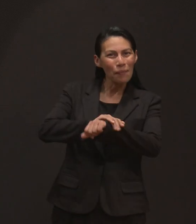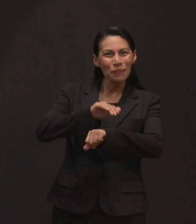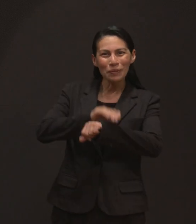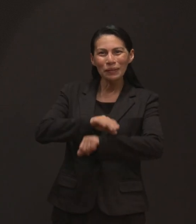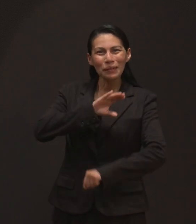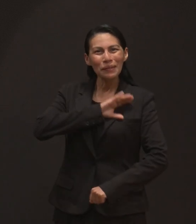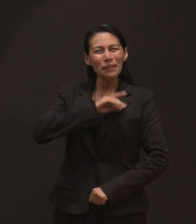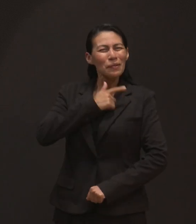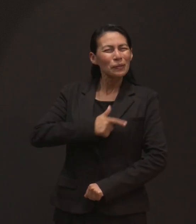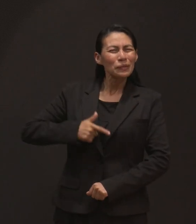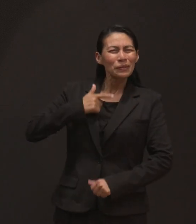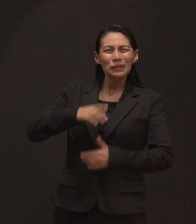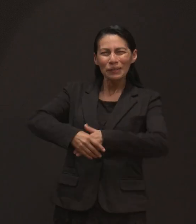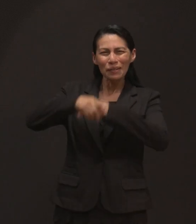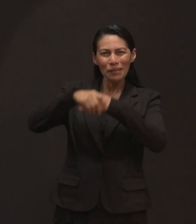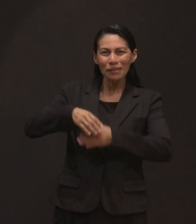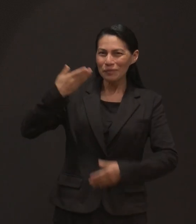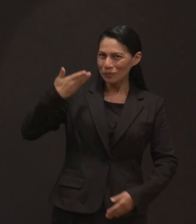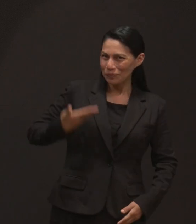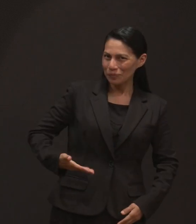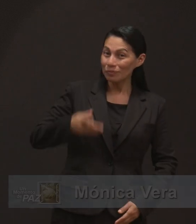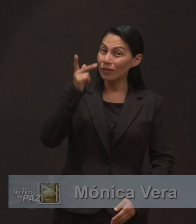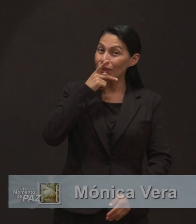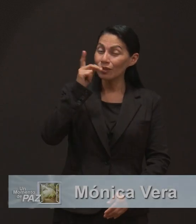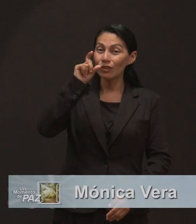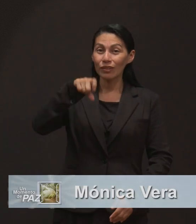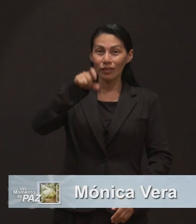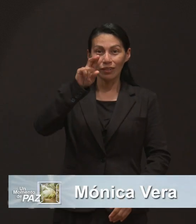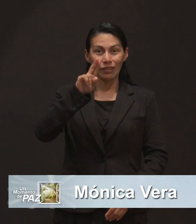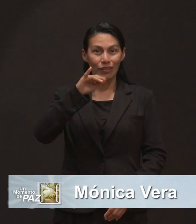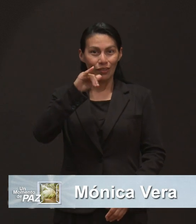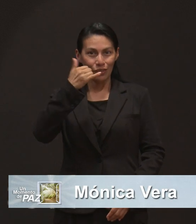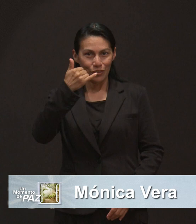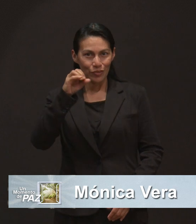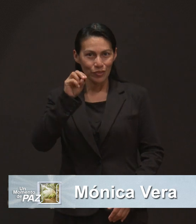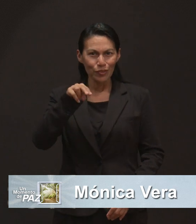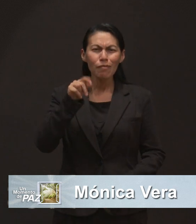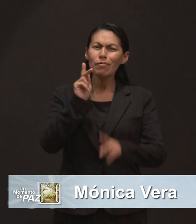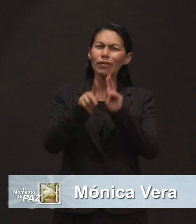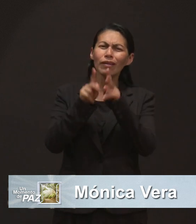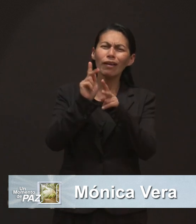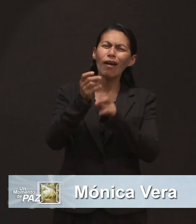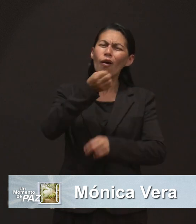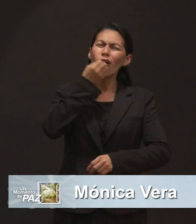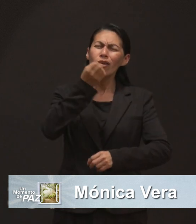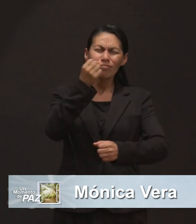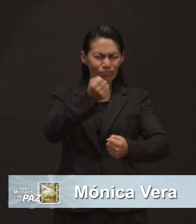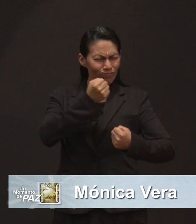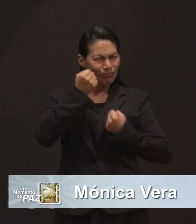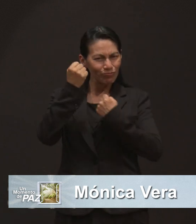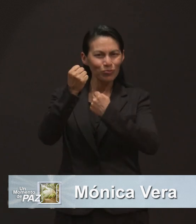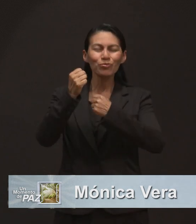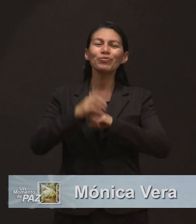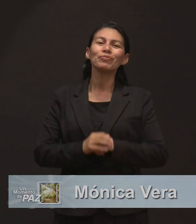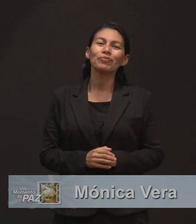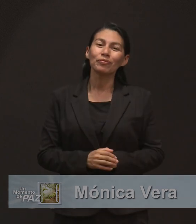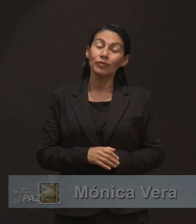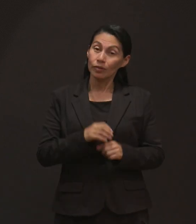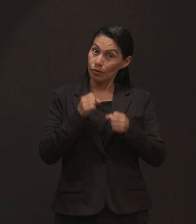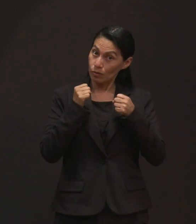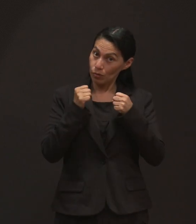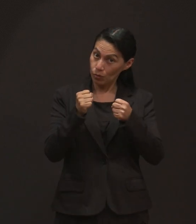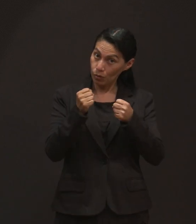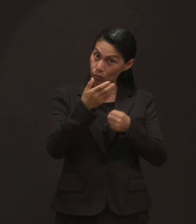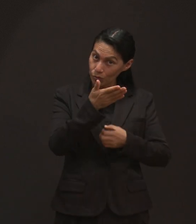¿Qué tal, queridos amigos? Qué gusto saludarles, el Pastor Quillono, para platicar del poder de la oración.